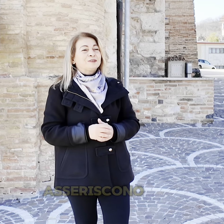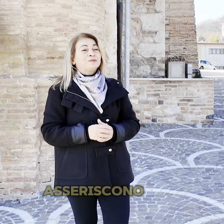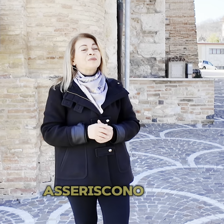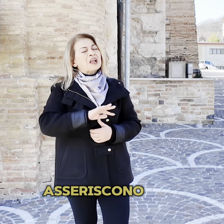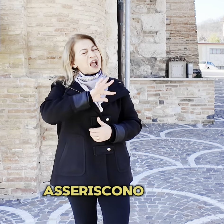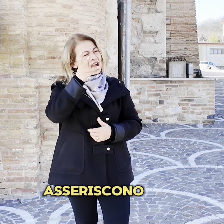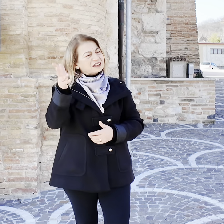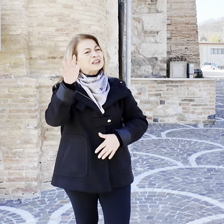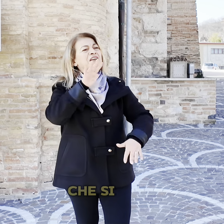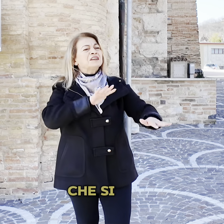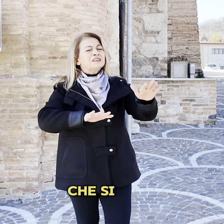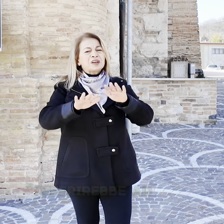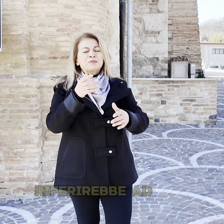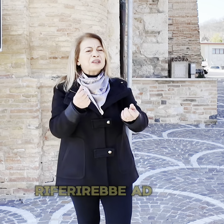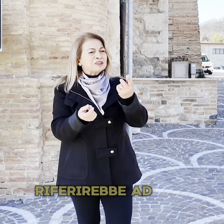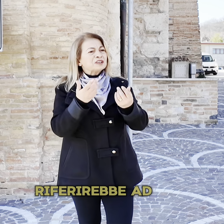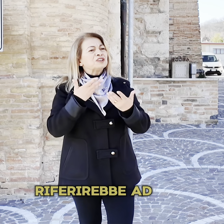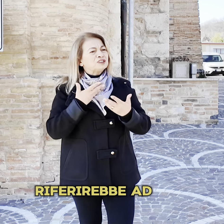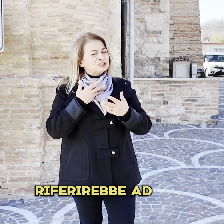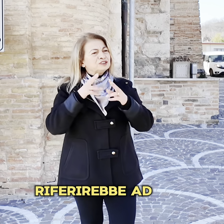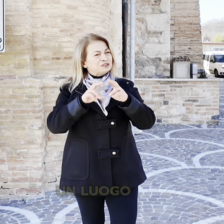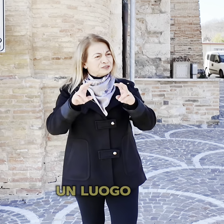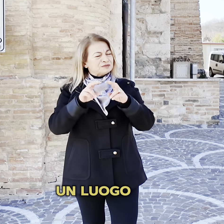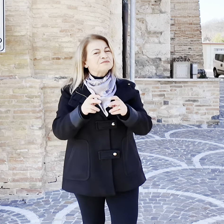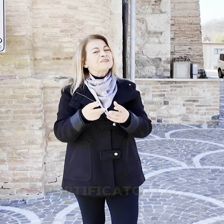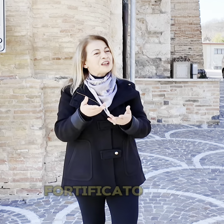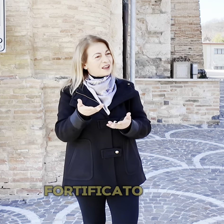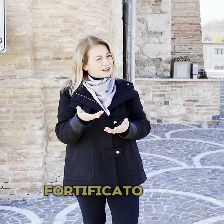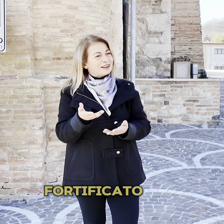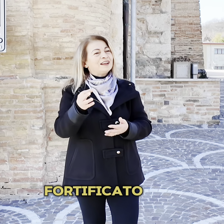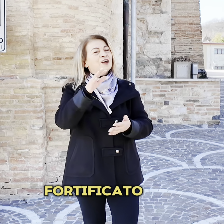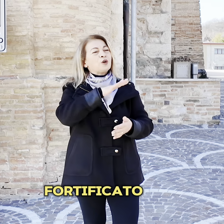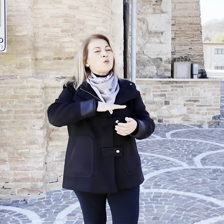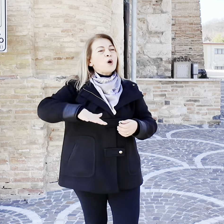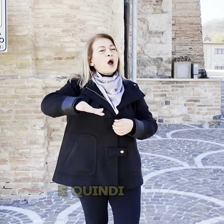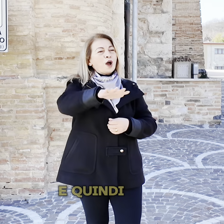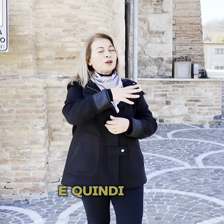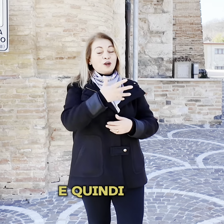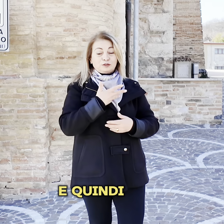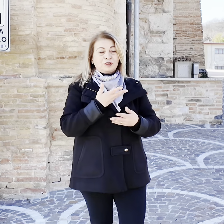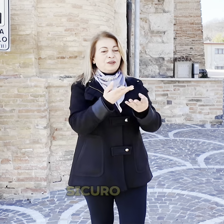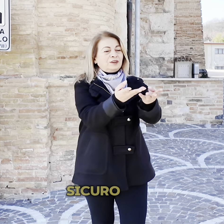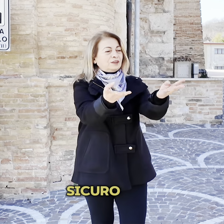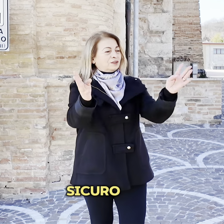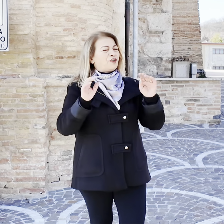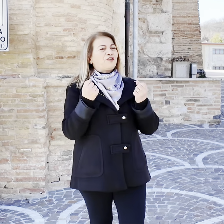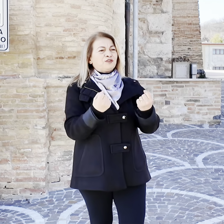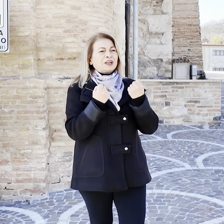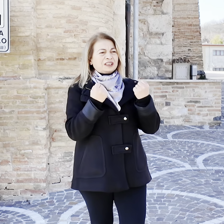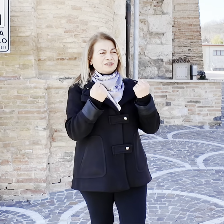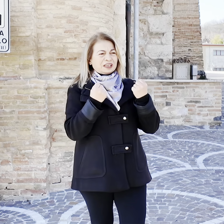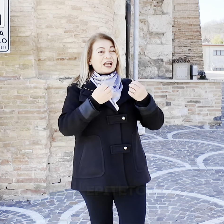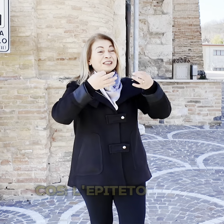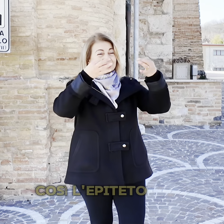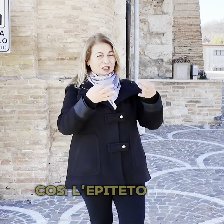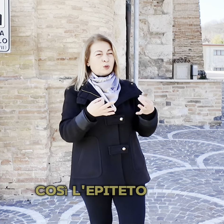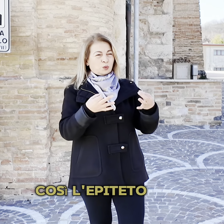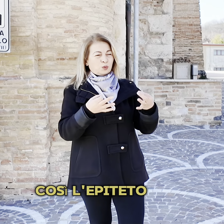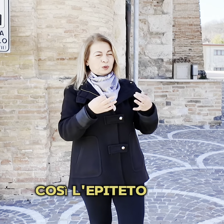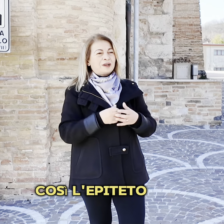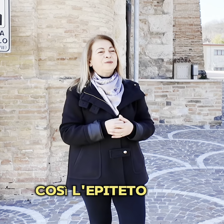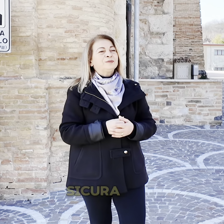fonti asseriscono che si riferirebbe ad un luogo fortificato e quindi sicuro.